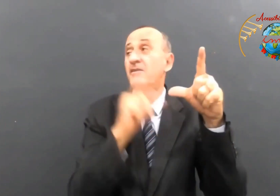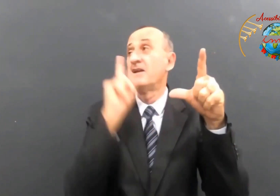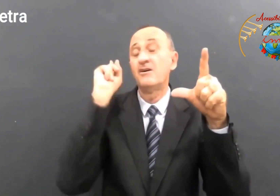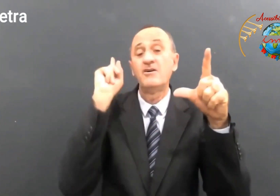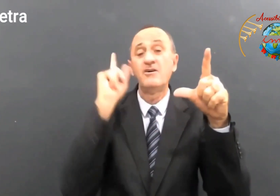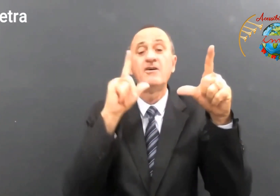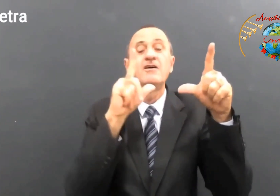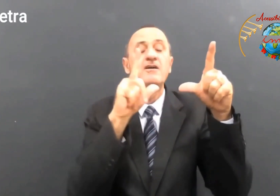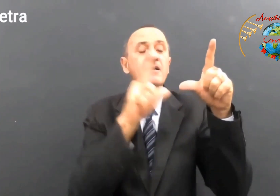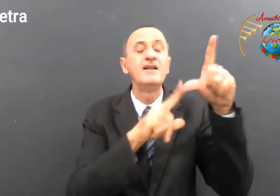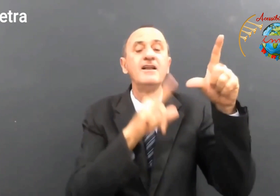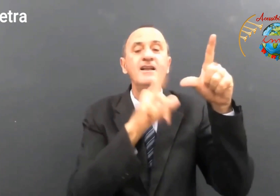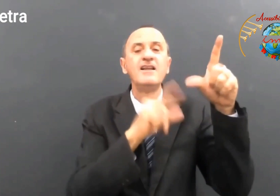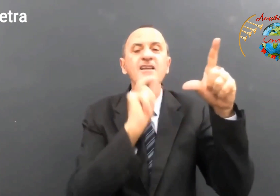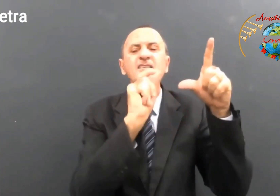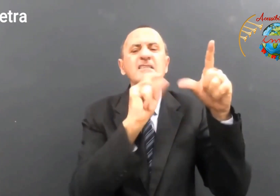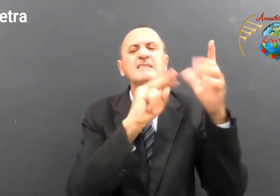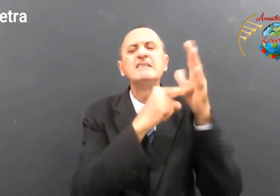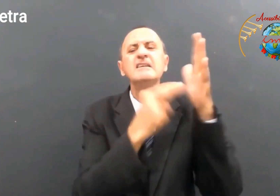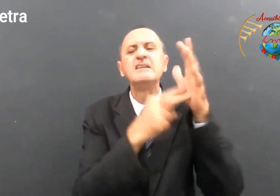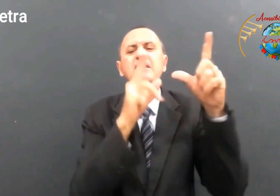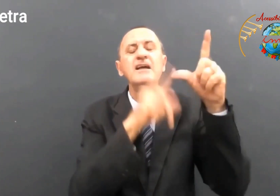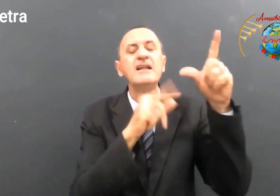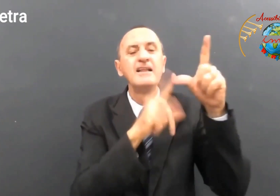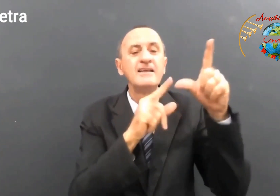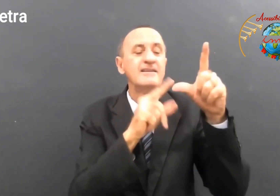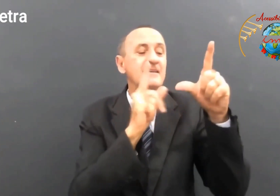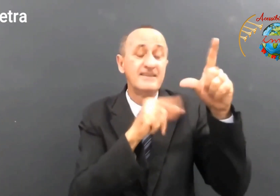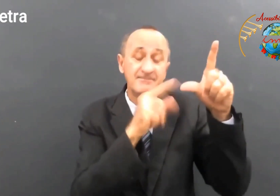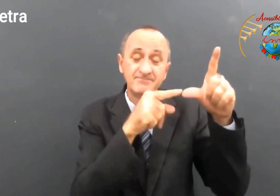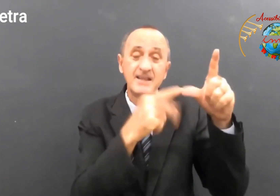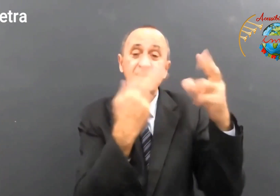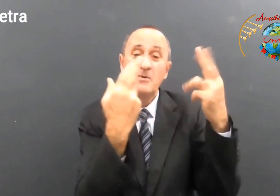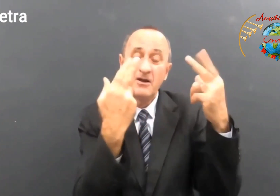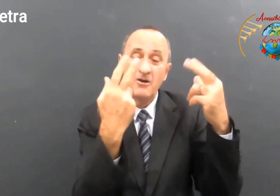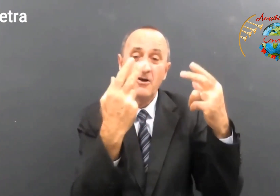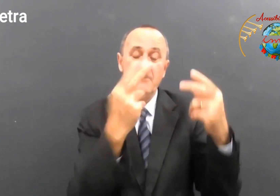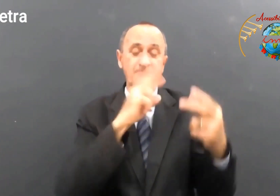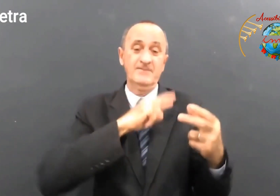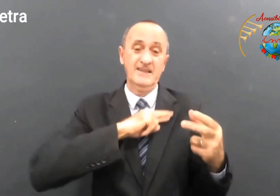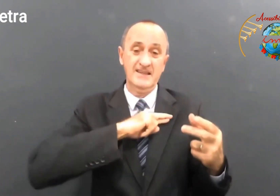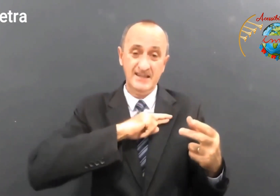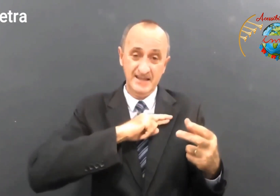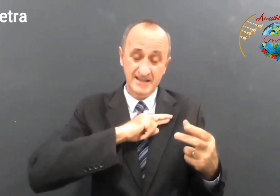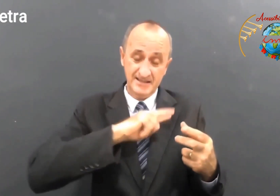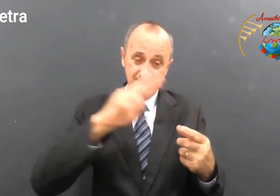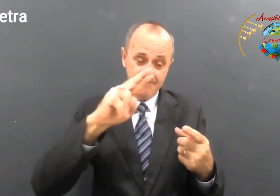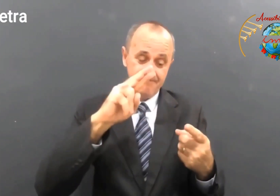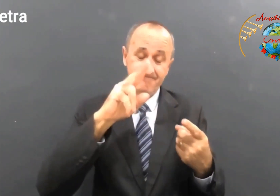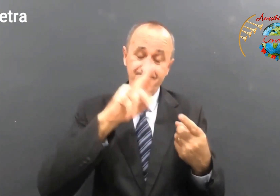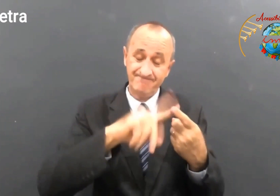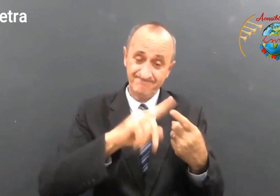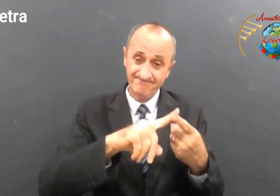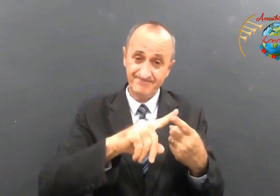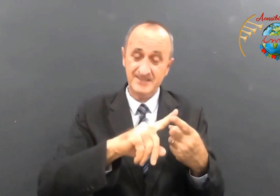letra? Então, letra é igual a religião, religiosidade, a tradição,